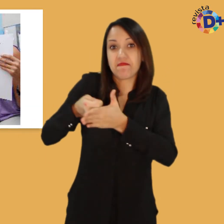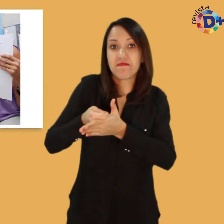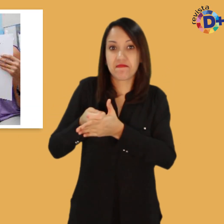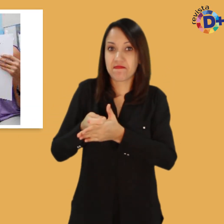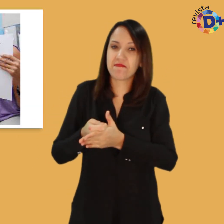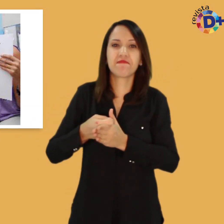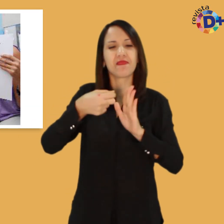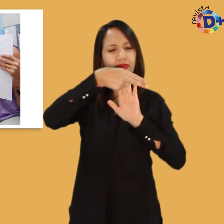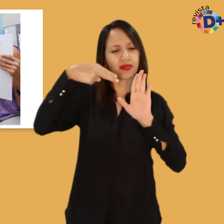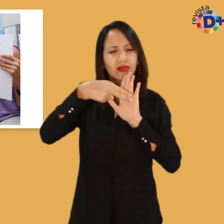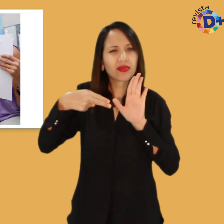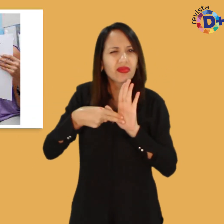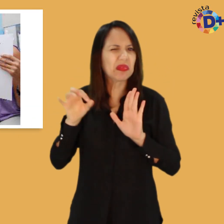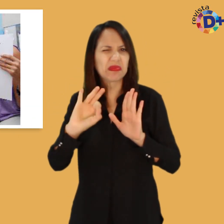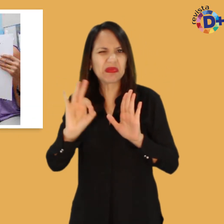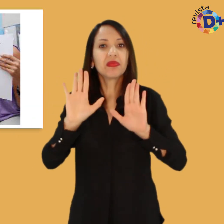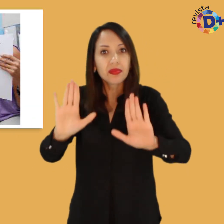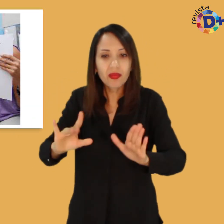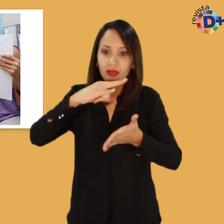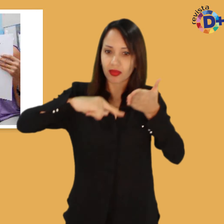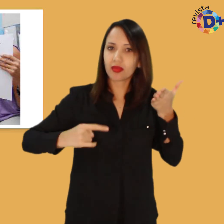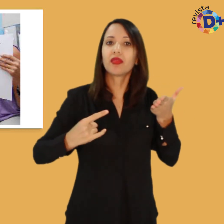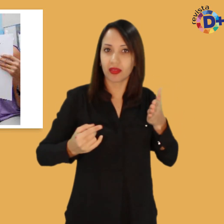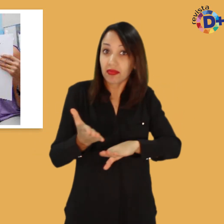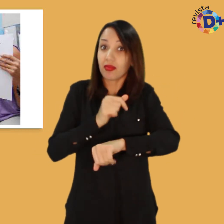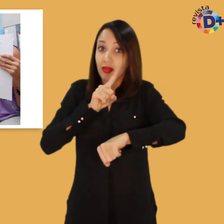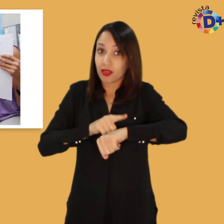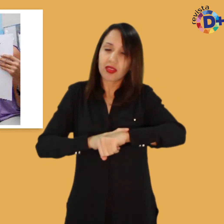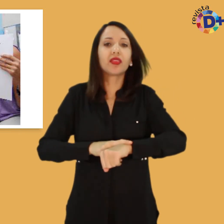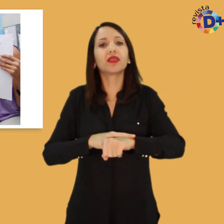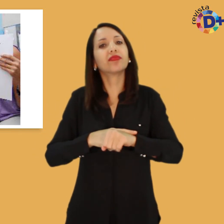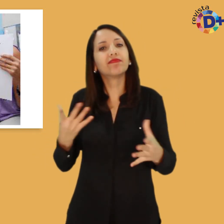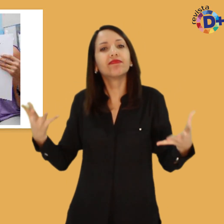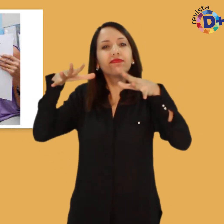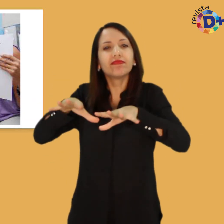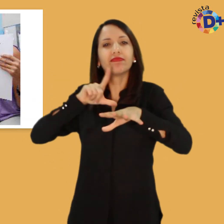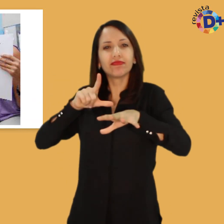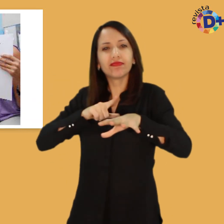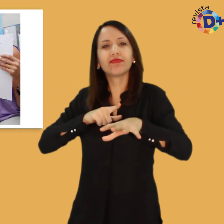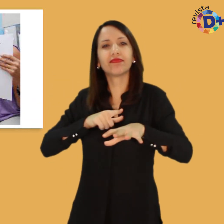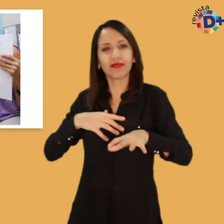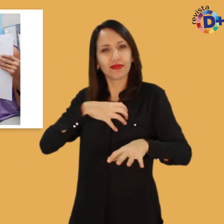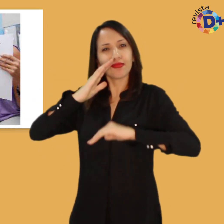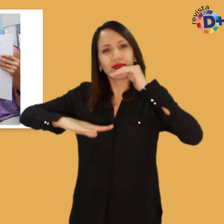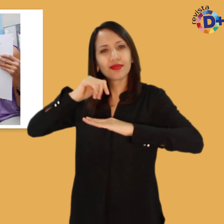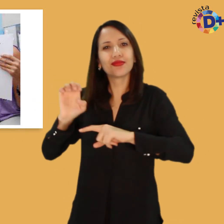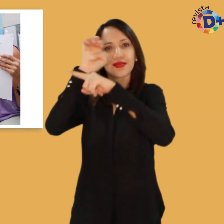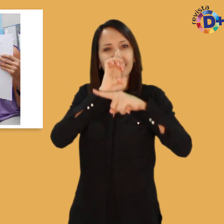dos documentos mais recentes que integra as ações do Estado brasileiro no processo de planejamento linguístico para